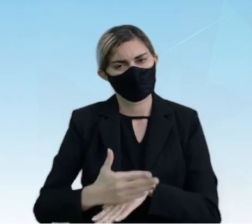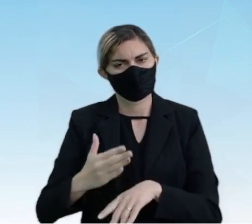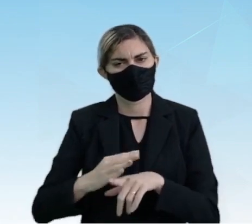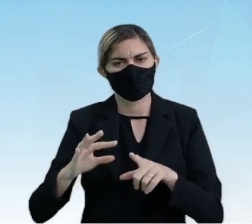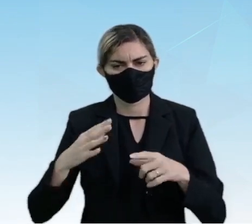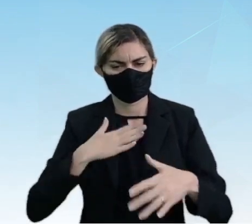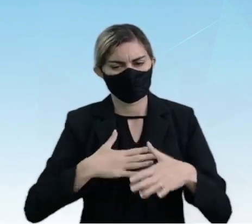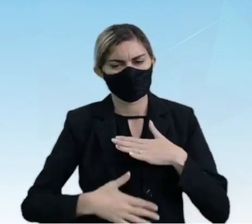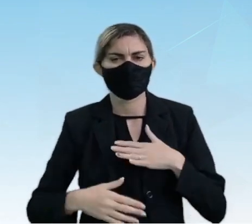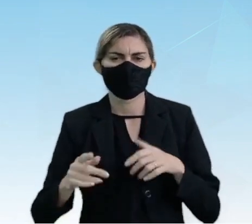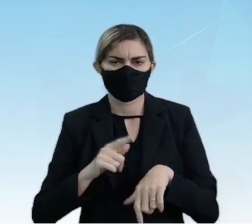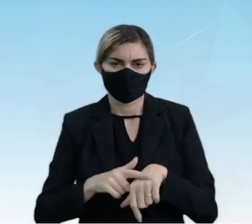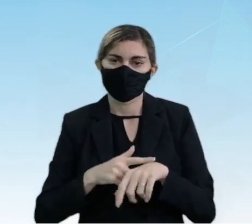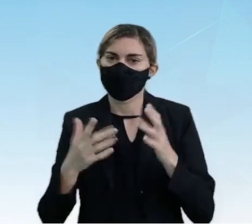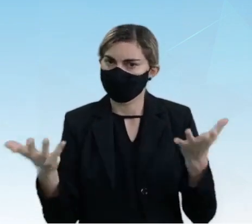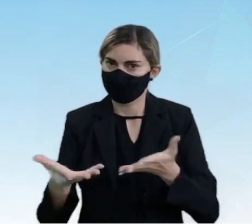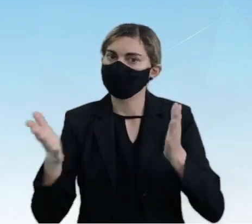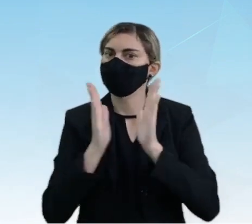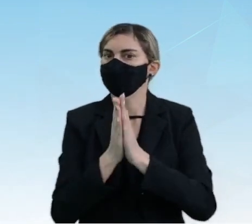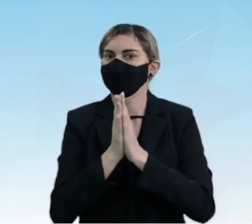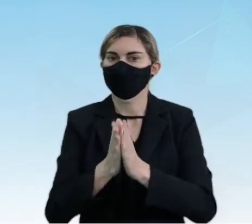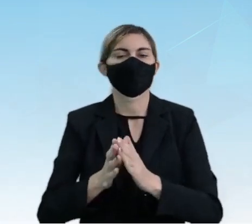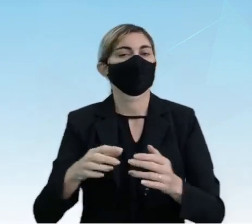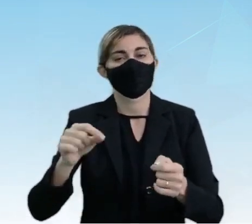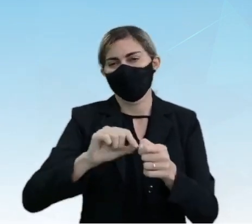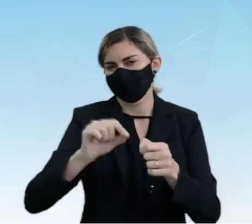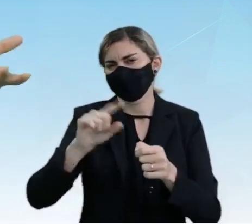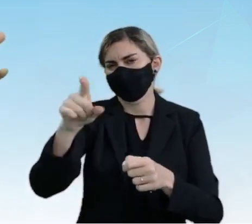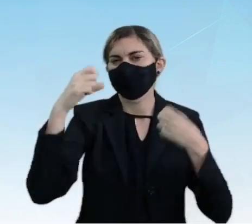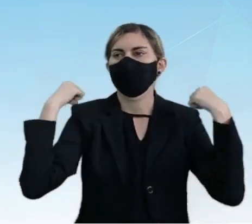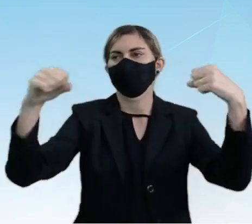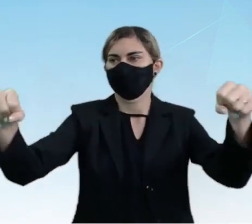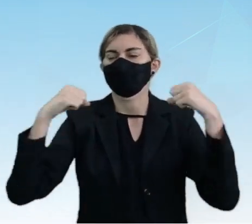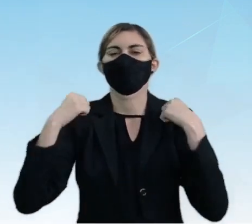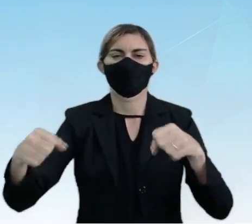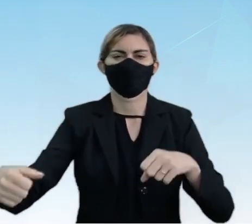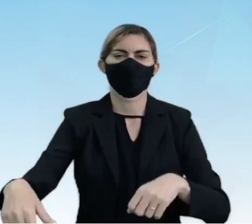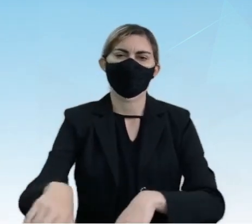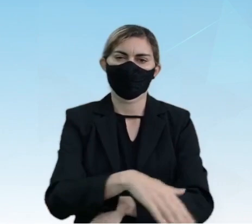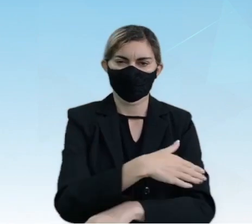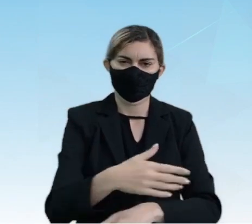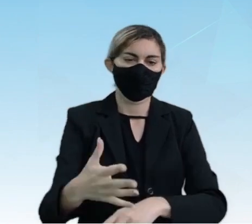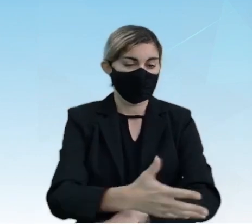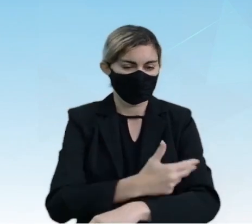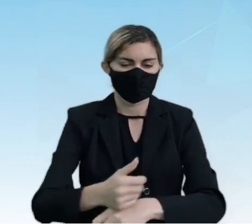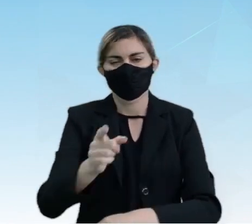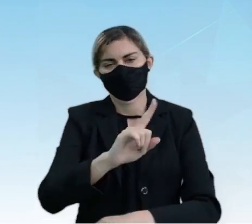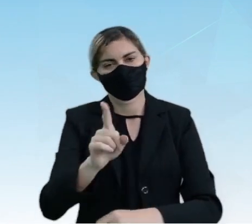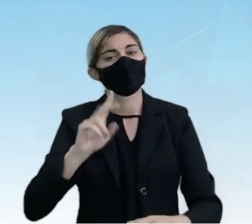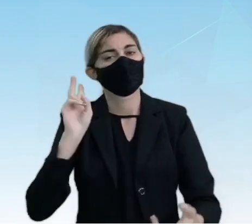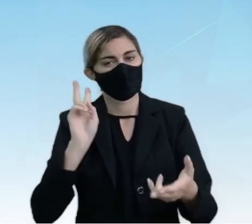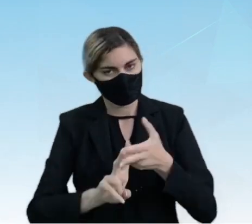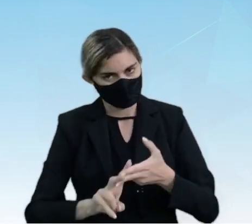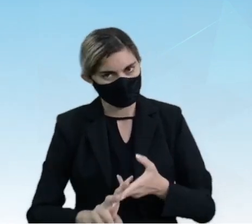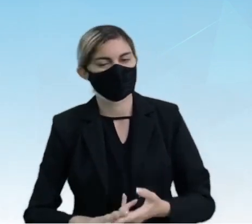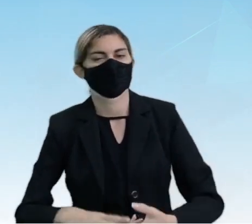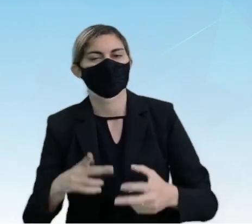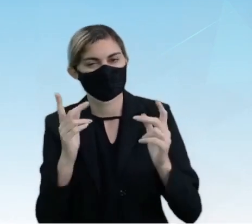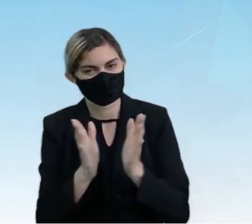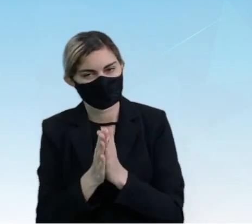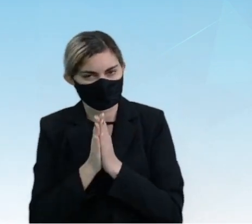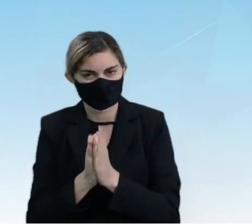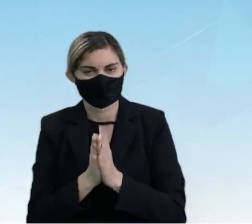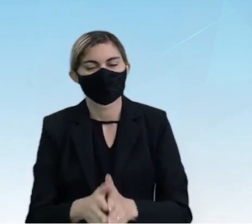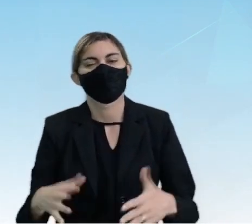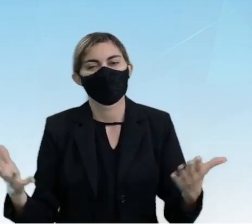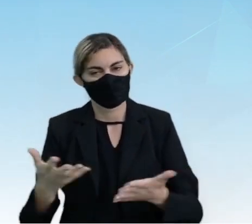nu. Hoje, pelo amor de Deus, não vai fazer ginástica nu na academia, no meio do parque da praça, não. Que vai ser preso, tá? Então,